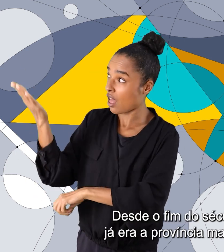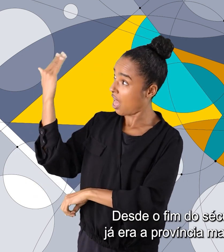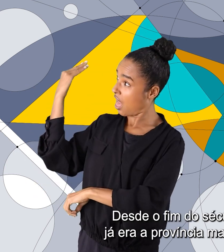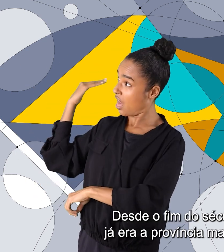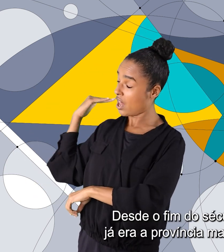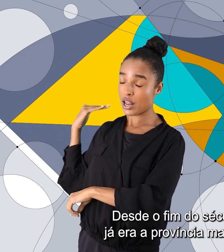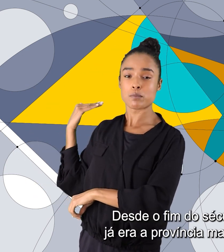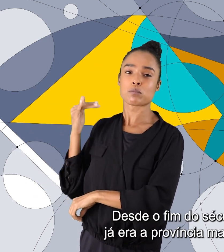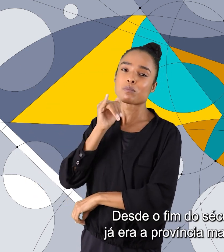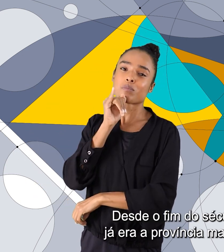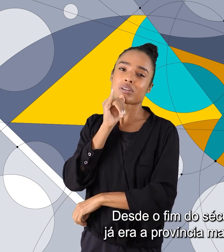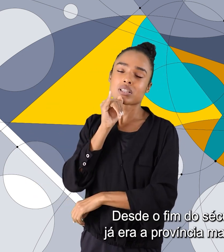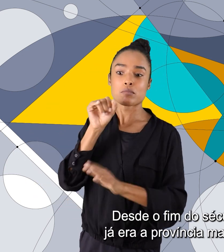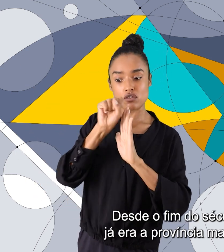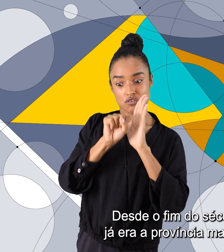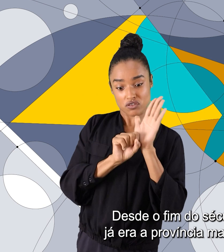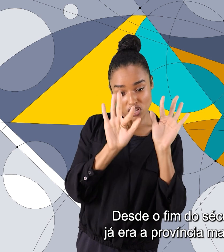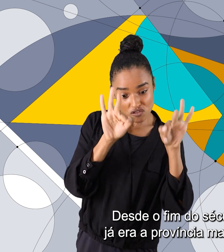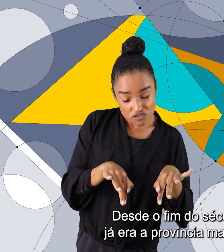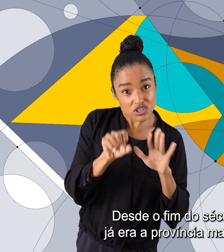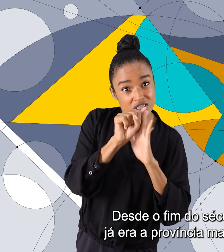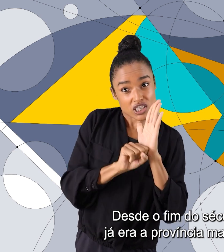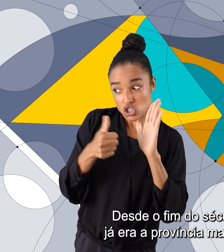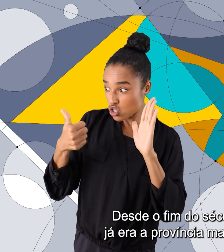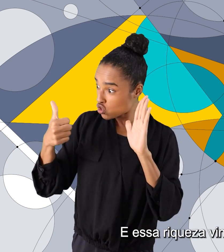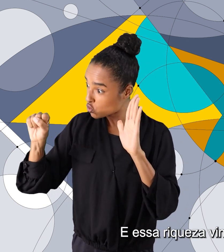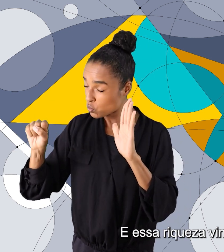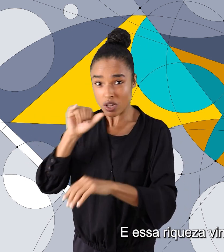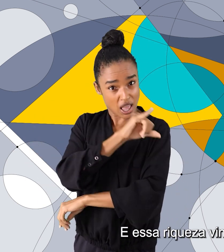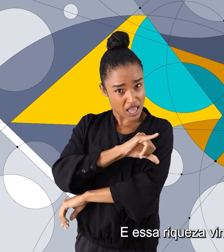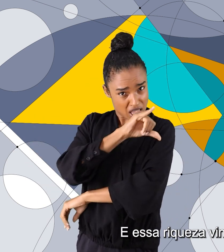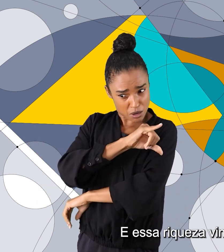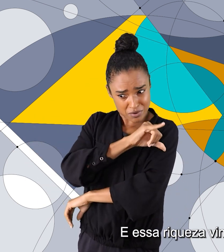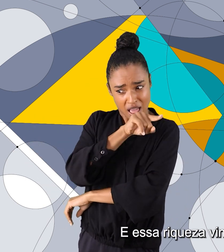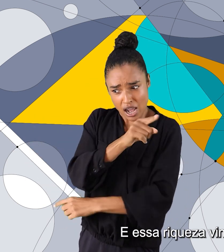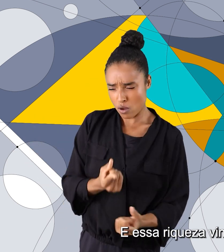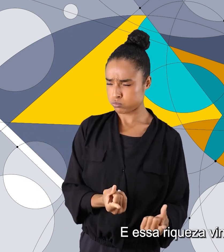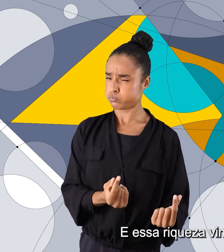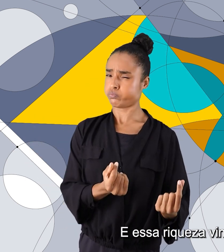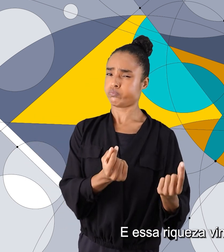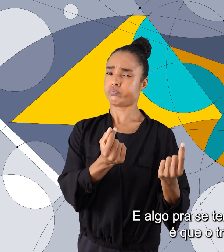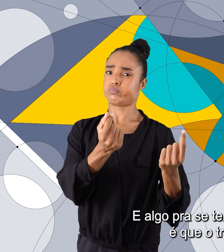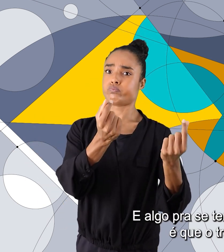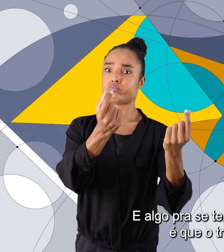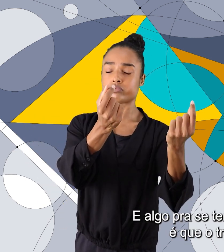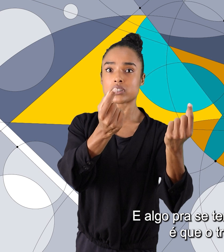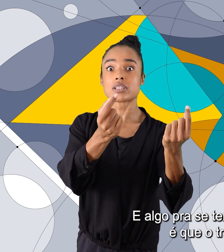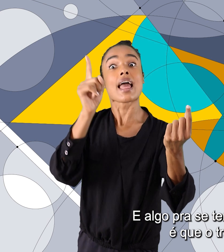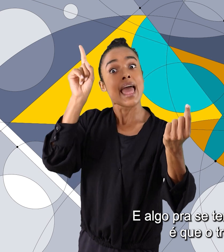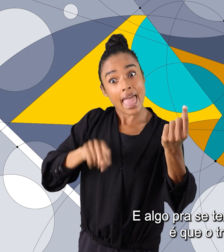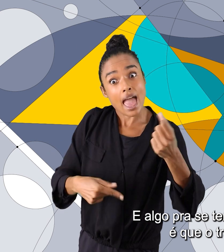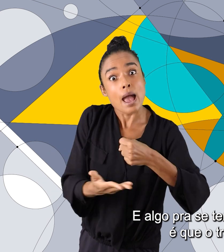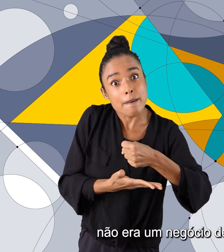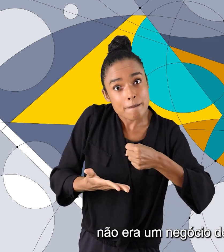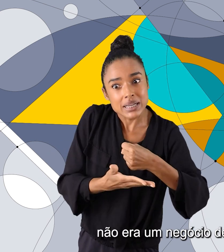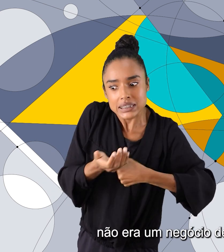do século XVIII, o Rio já era a província mais rica do Brasil, e essa riqueza vinha do tráfico. E algo para se ter em mente